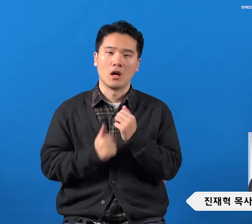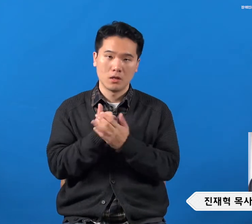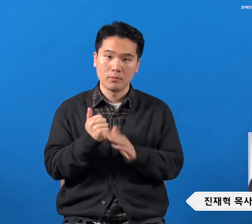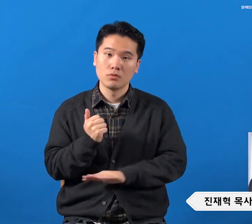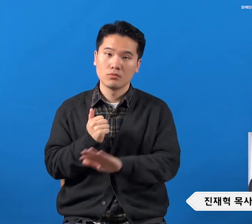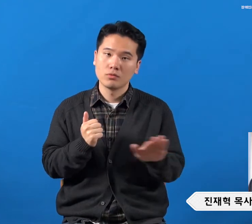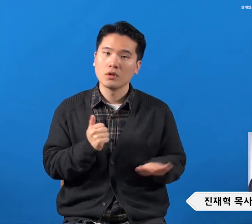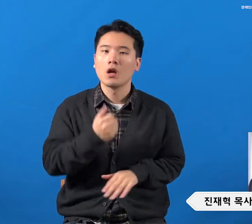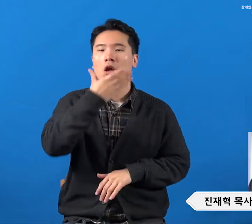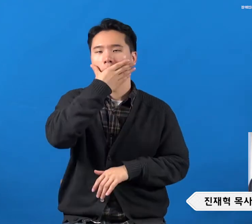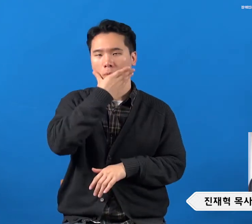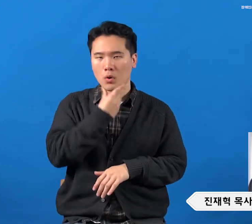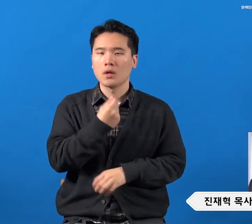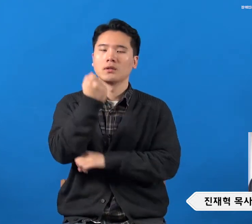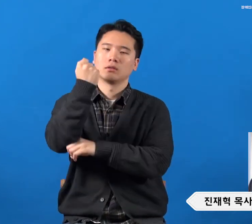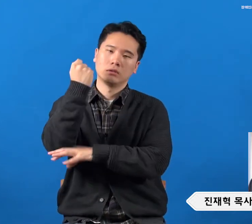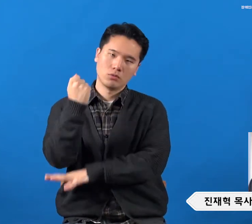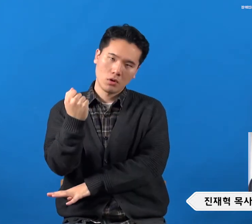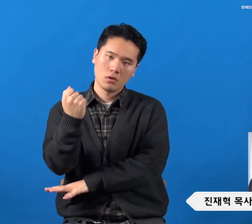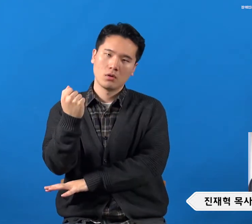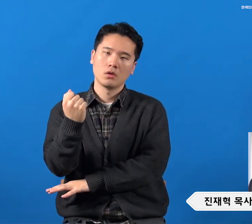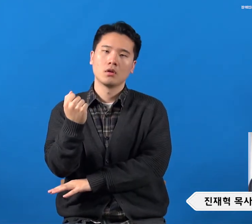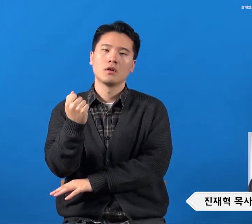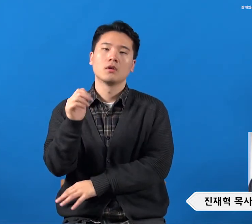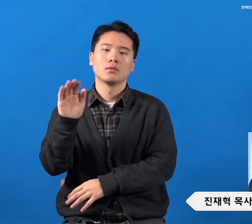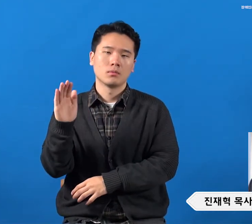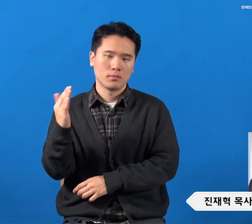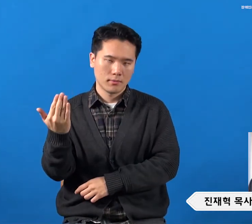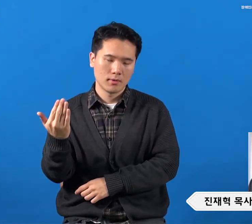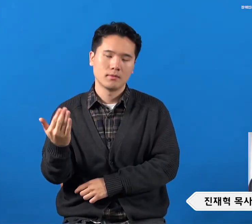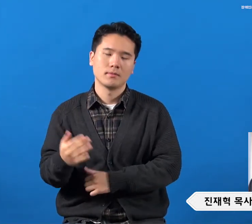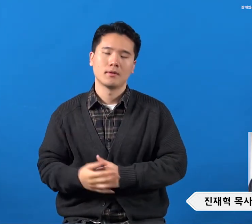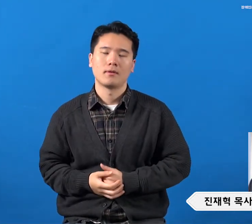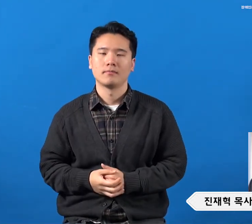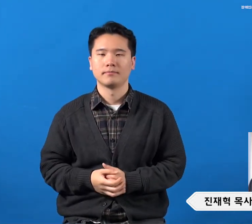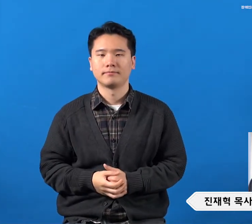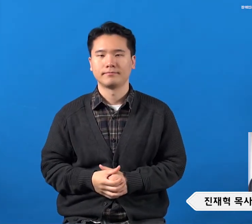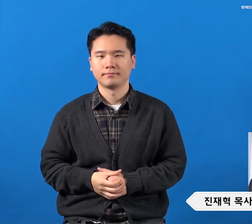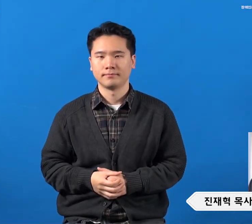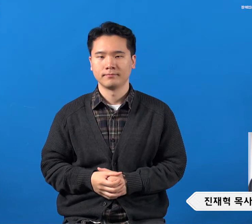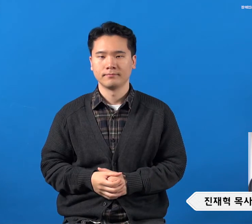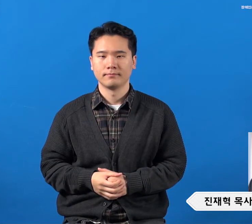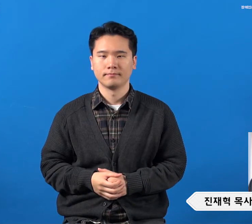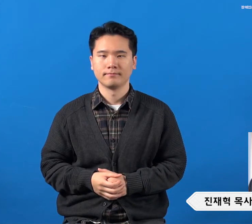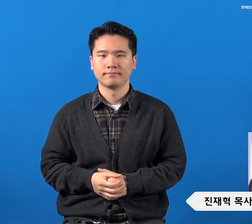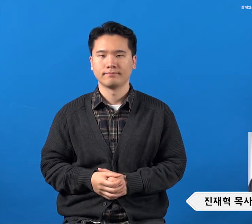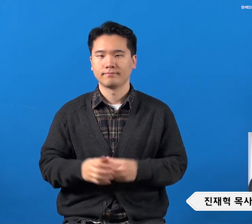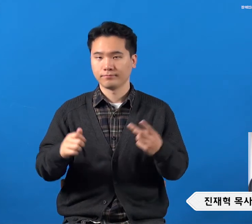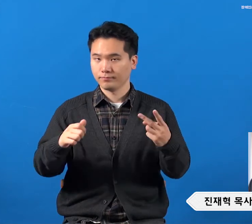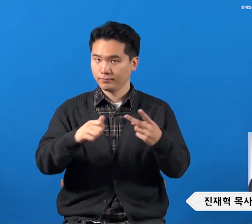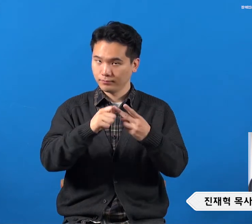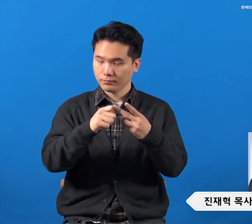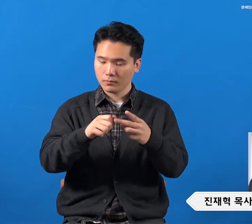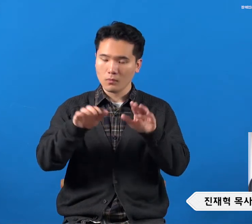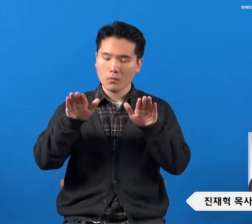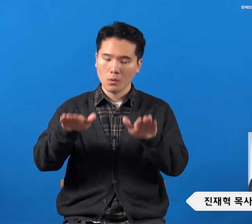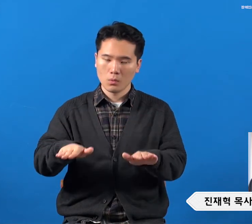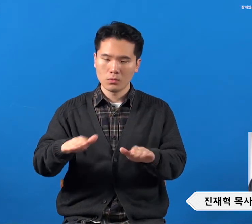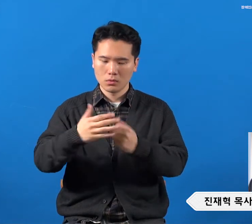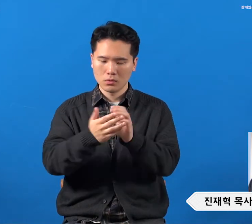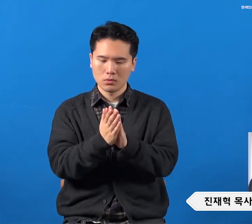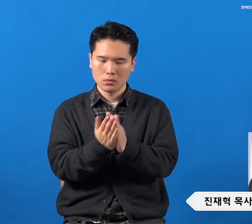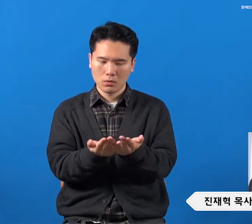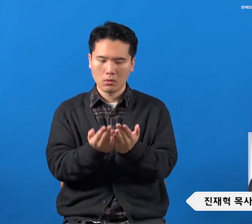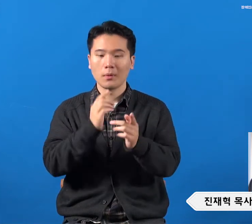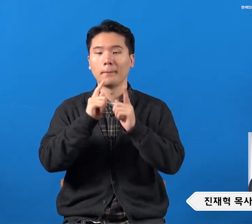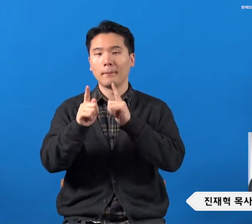하나님이 우리의 축복의 근원 되시는 축복의 하나님이시다. 두 번째, 오늘 성경은